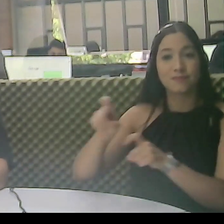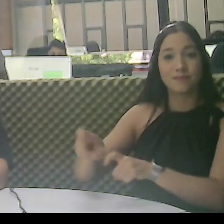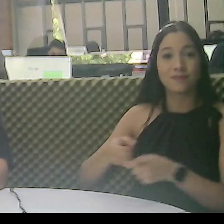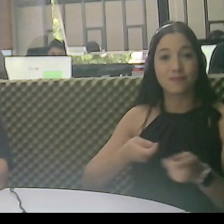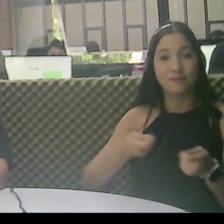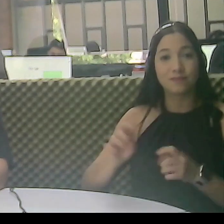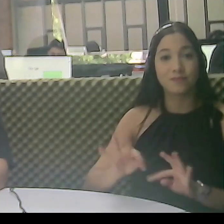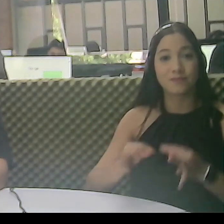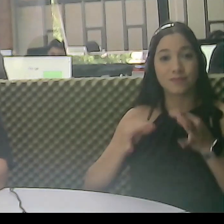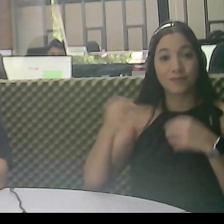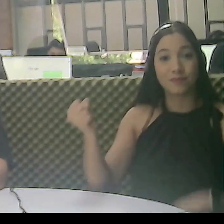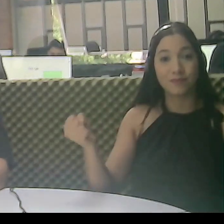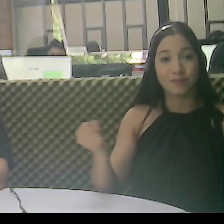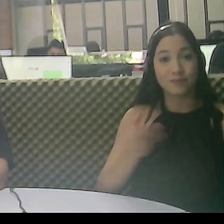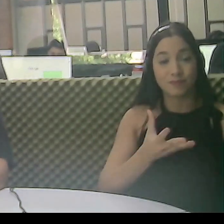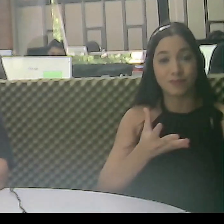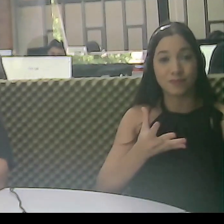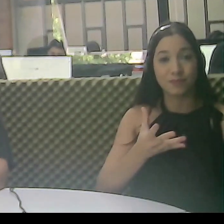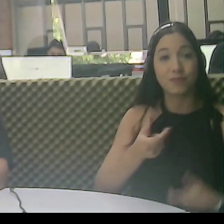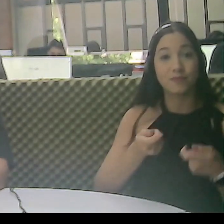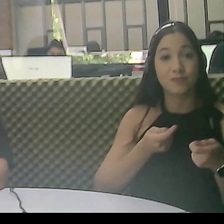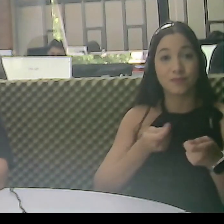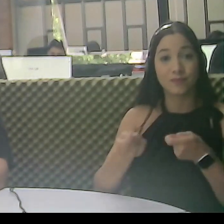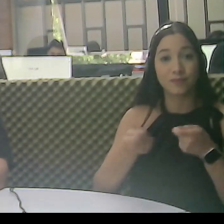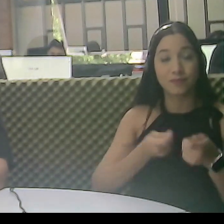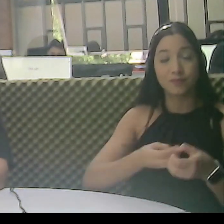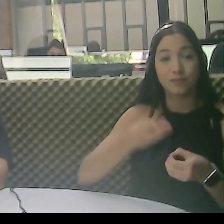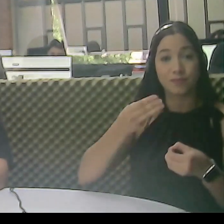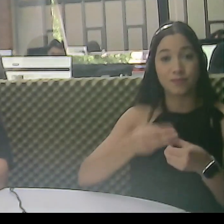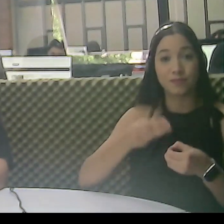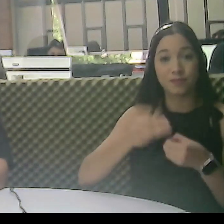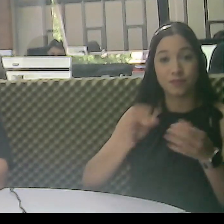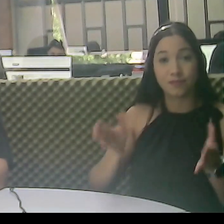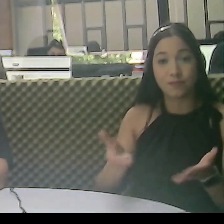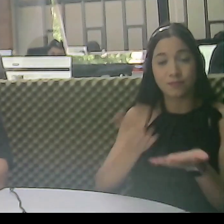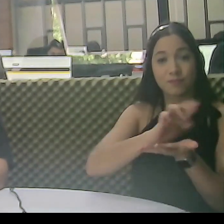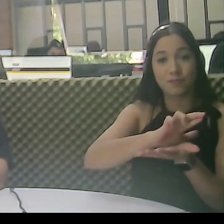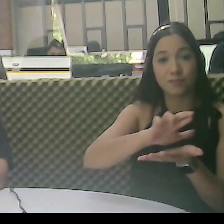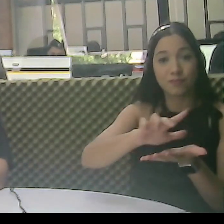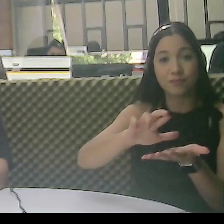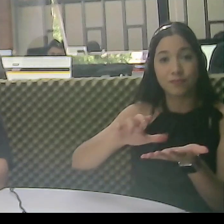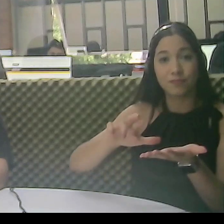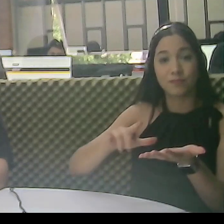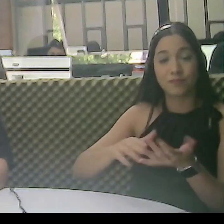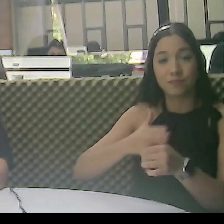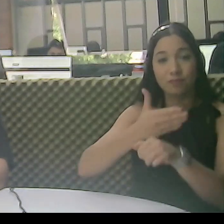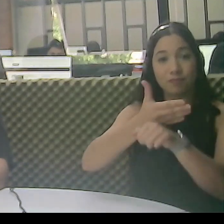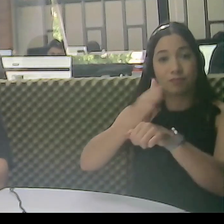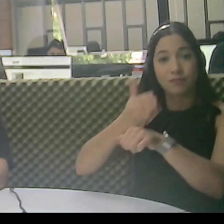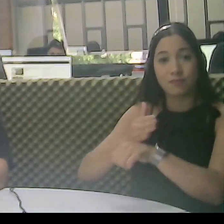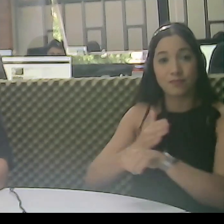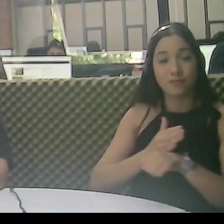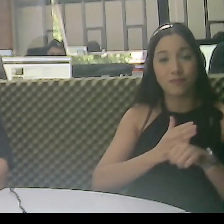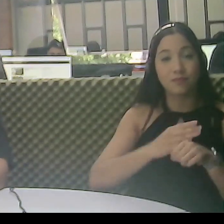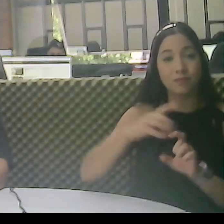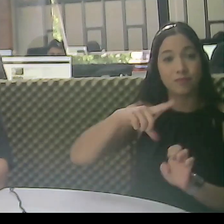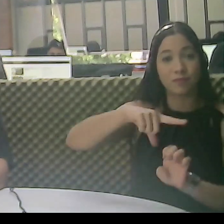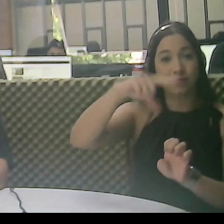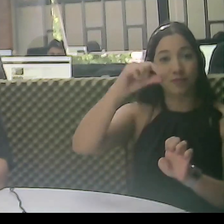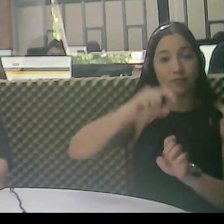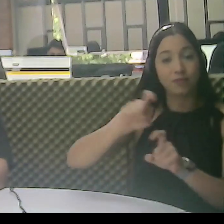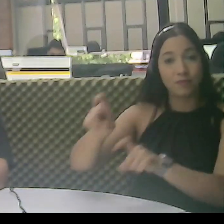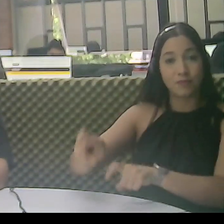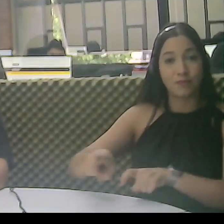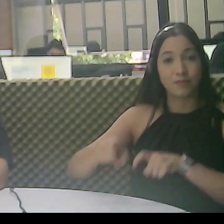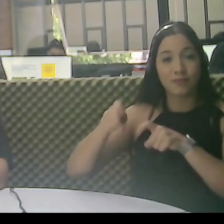Agronegócio, Economia e Inovação, a administração municipal promoverá diversas atividades, destacando o empreendedorismo no